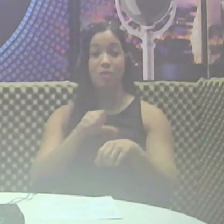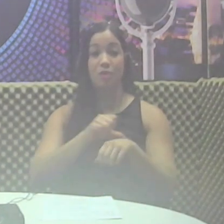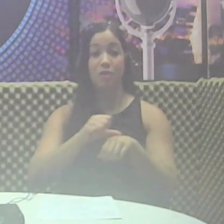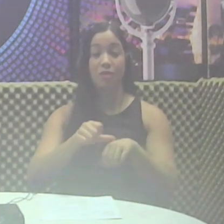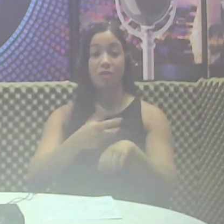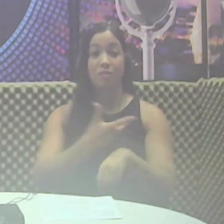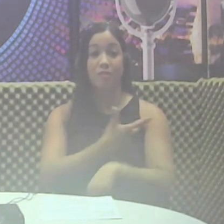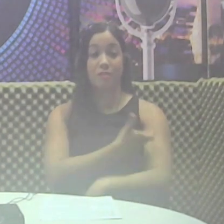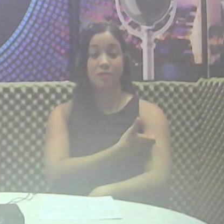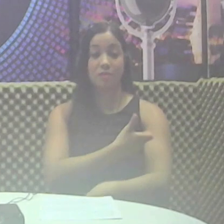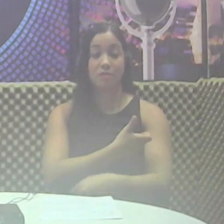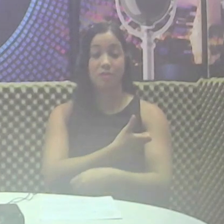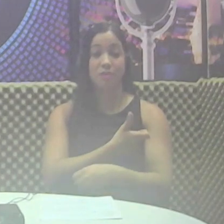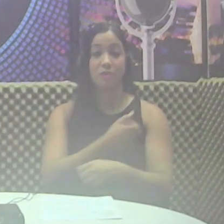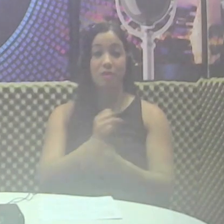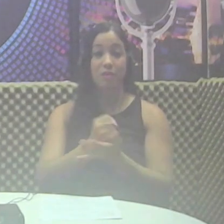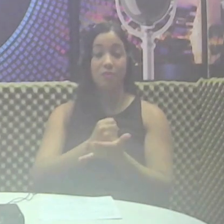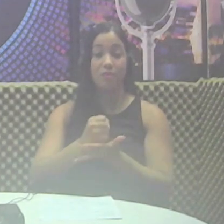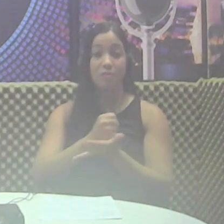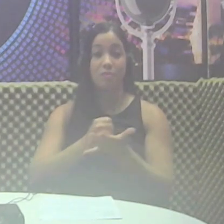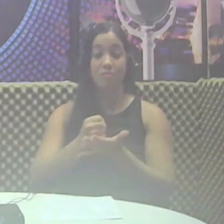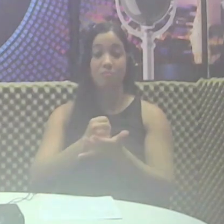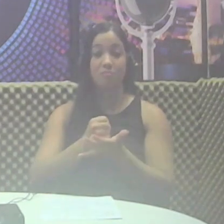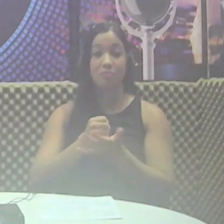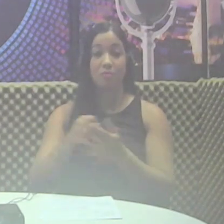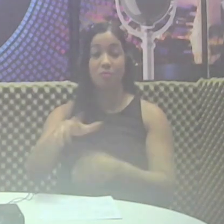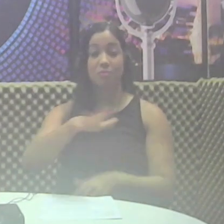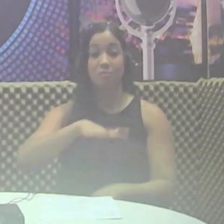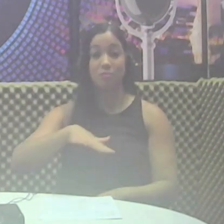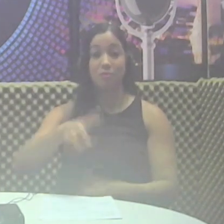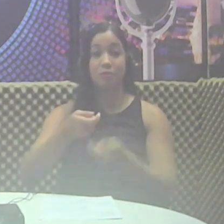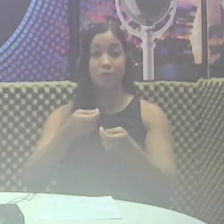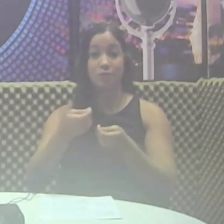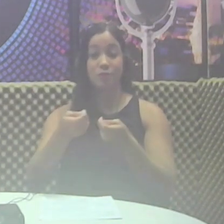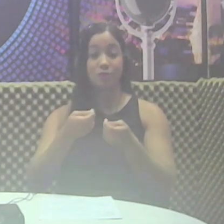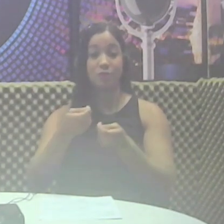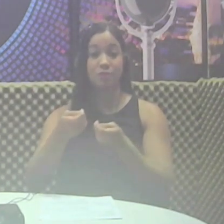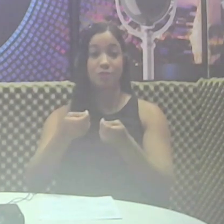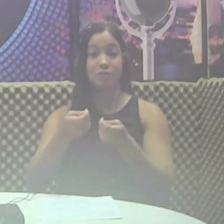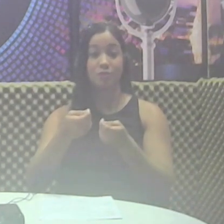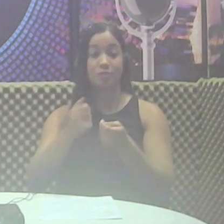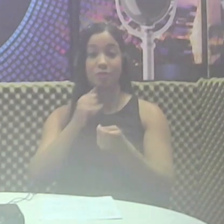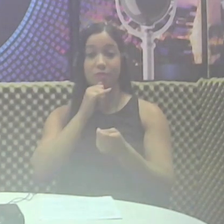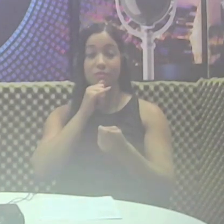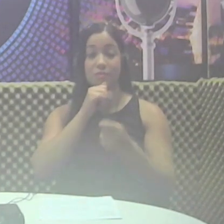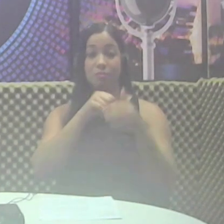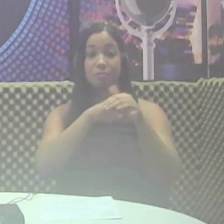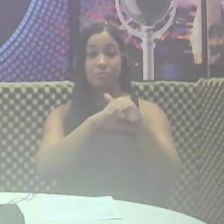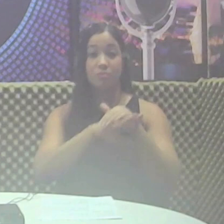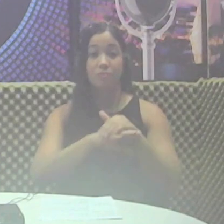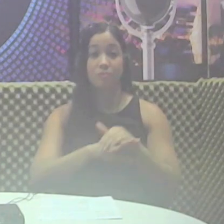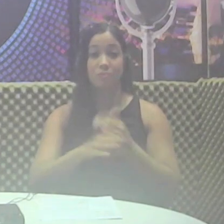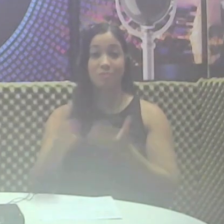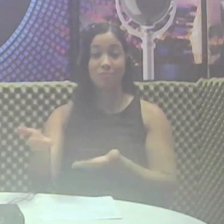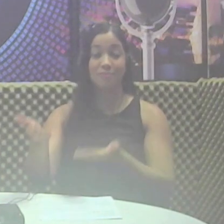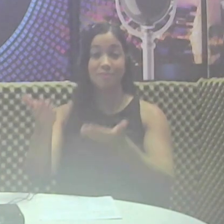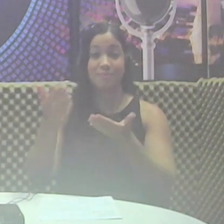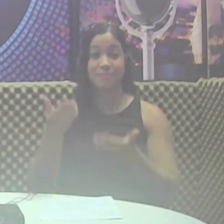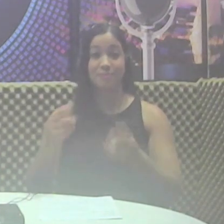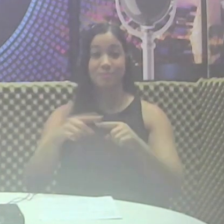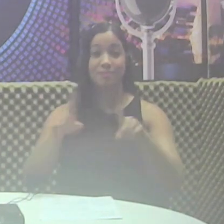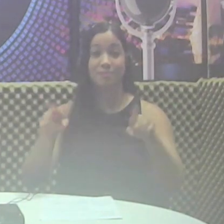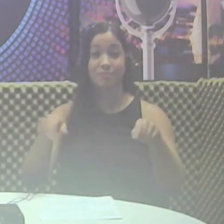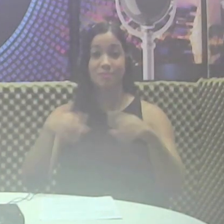vacina, farmácia, procedimentos e espaços administrativos, como almoxarifado, recepção e sala